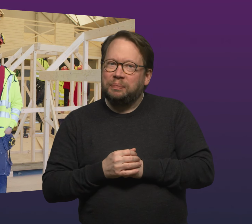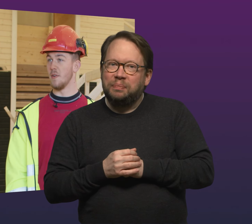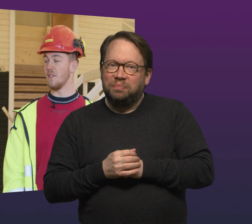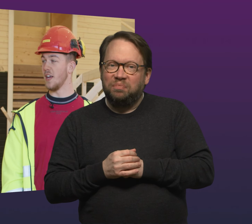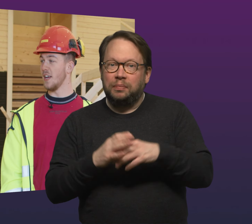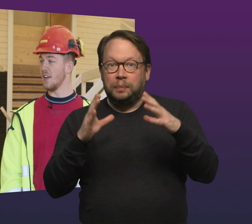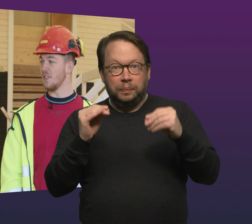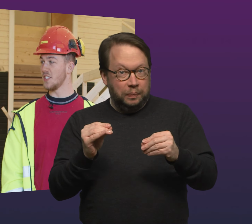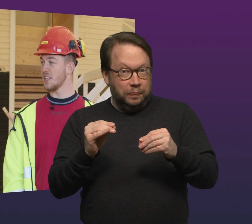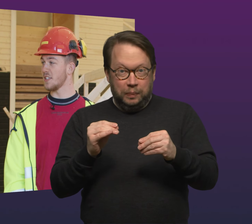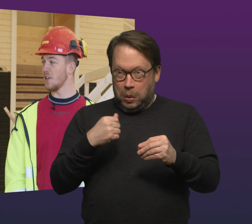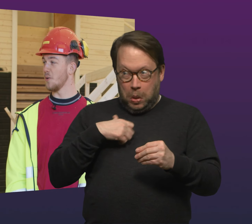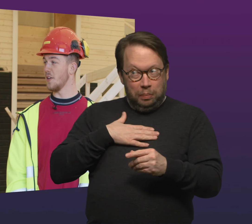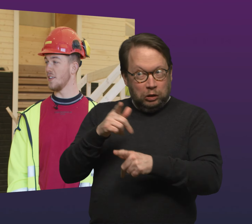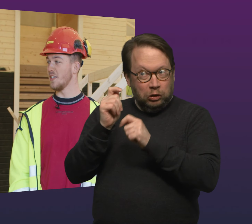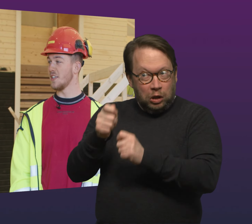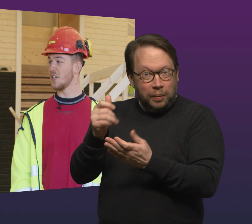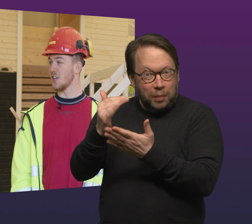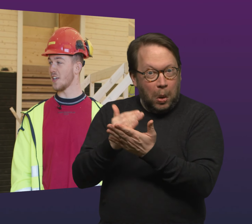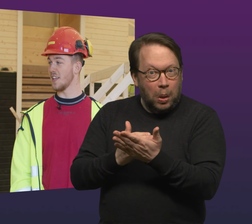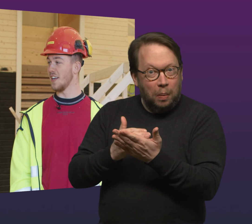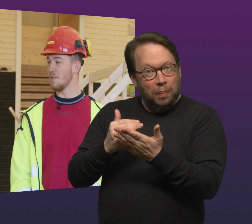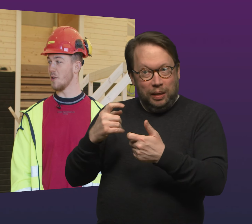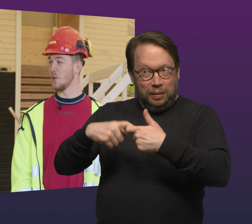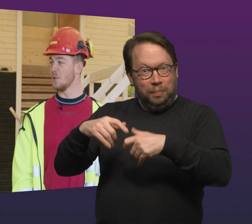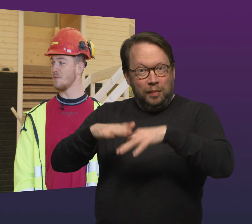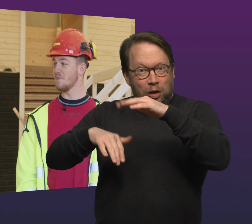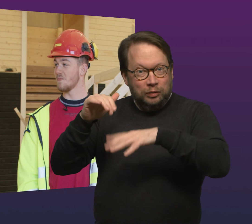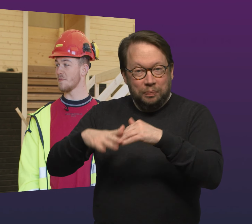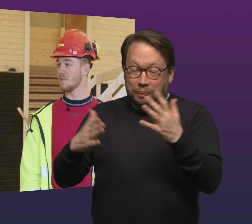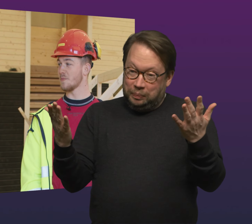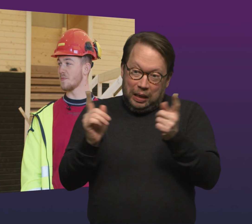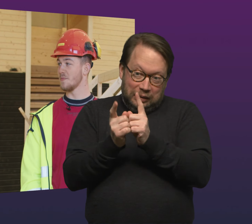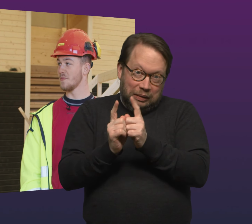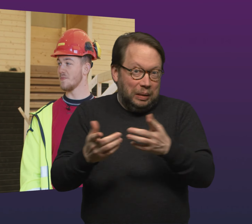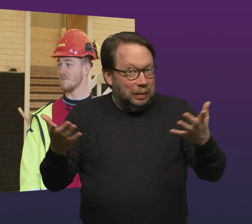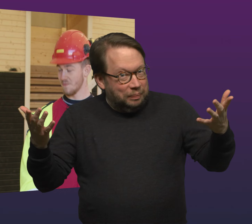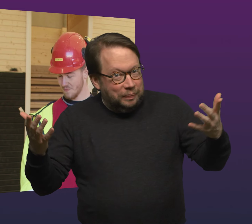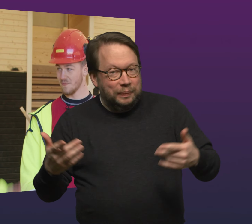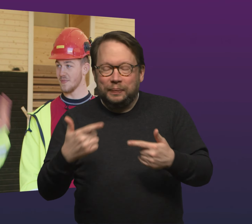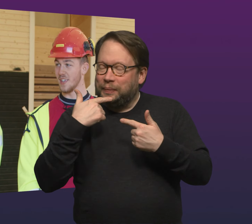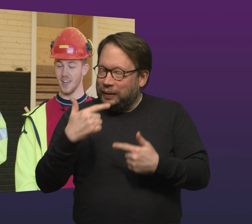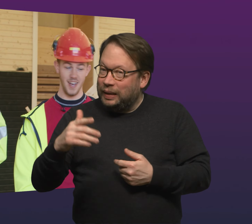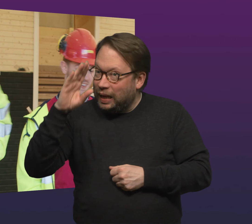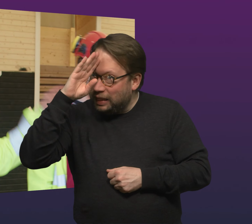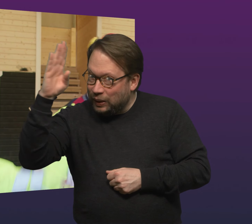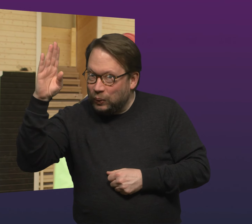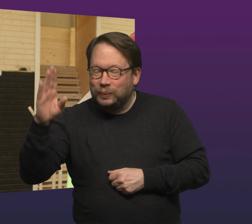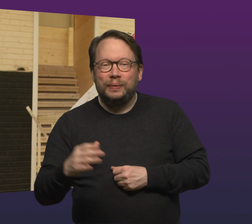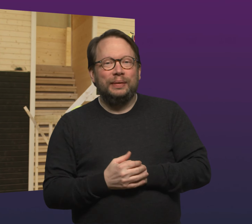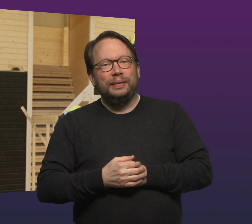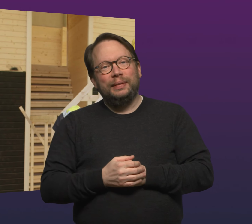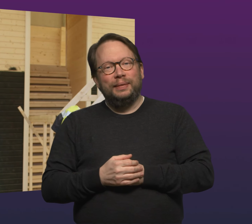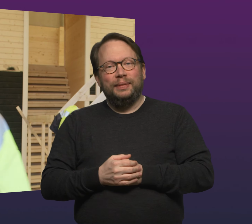Kul. Men vi ses när du söker till bygg då. Ja, men kanske det. Hej då. Hej.